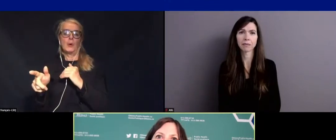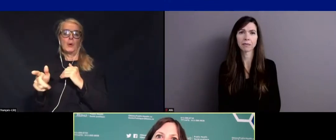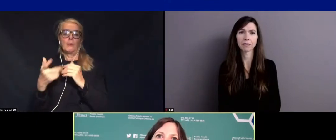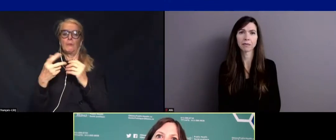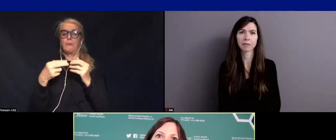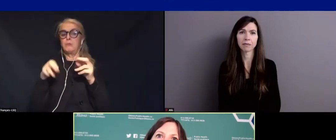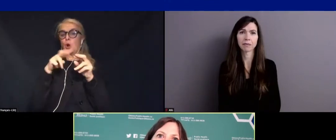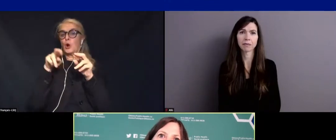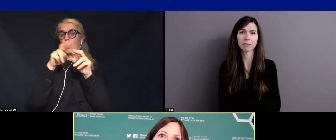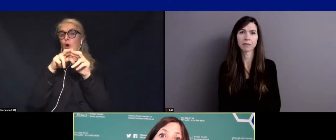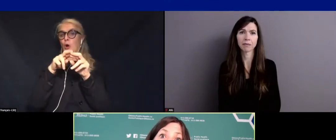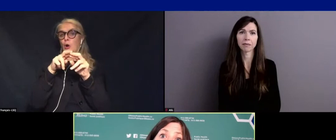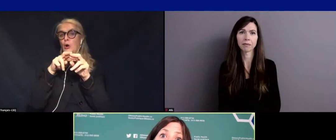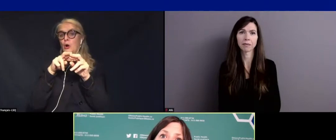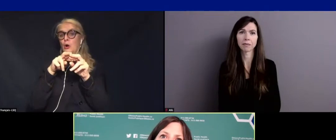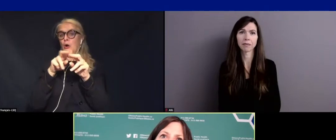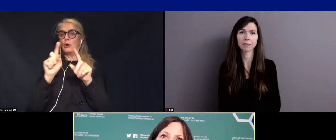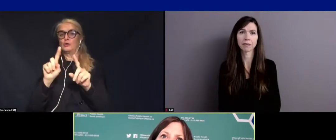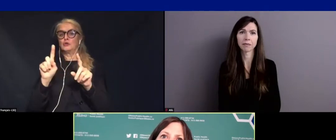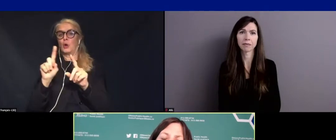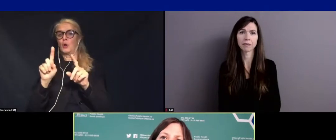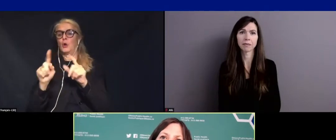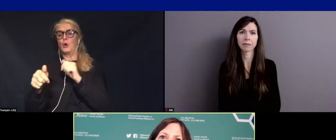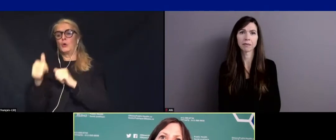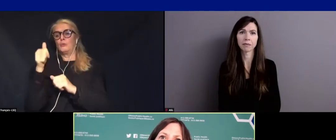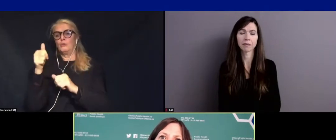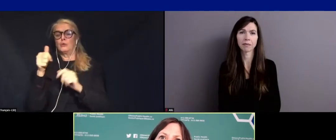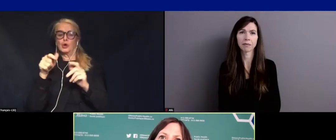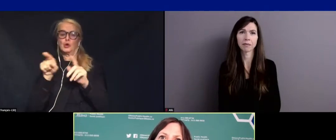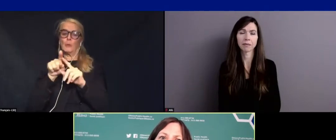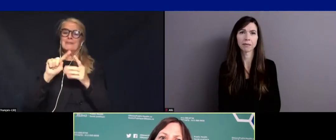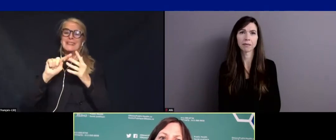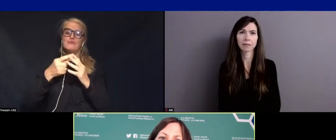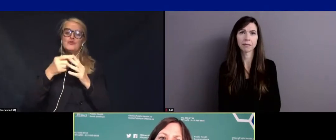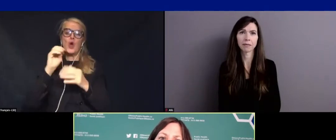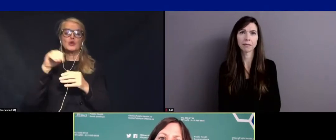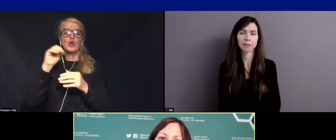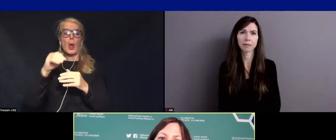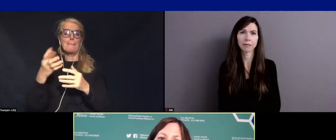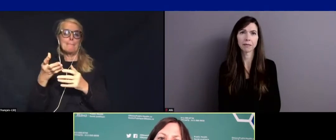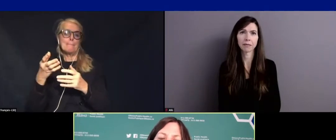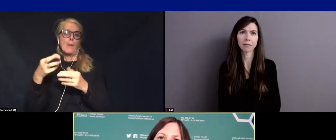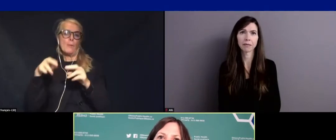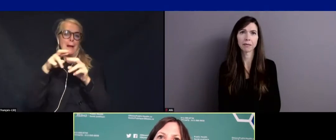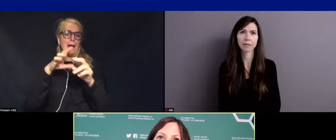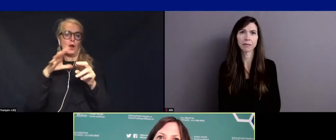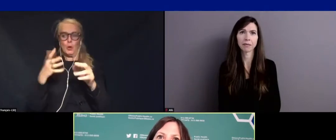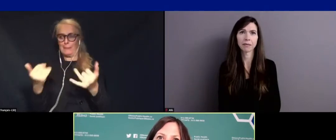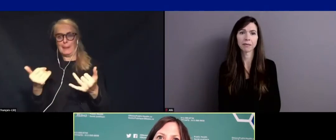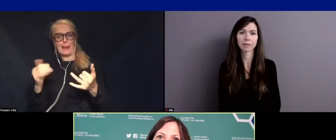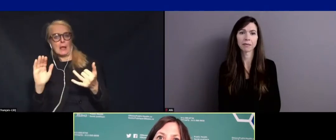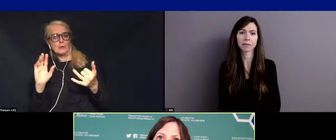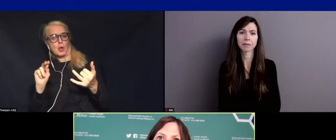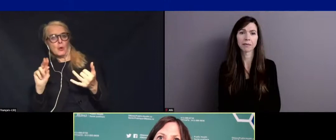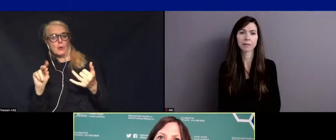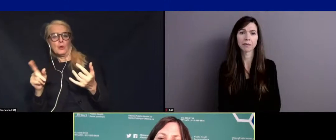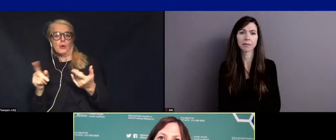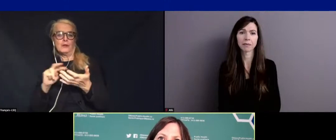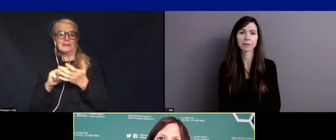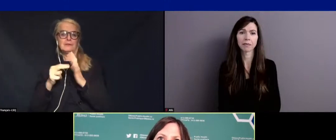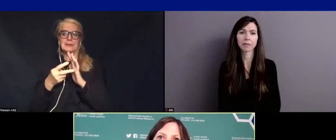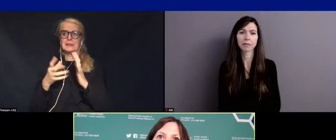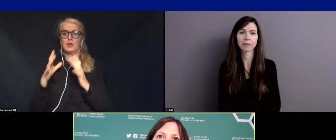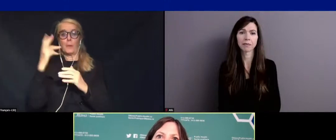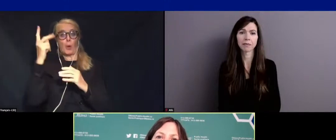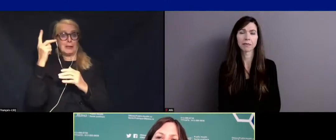l'augmentation comme le début d'octobre. Alors, il y a des différentes politiques qui